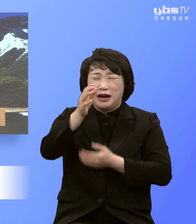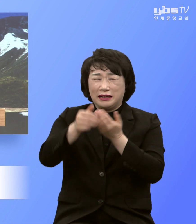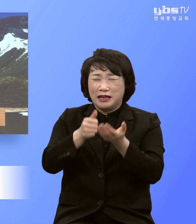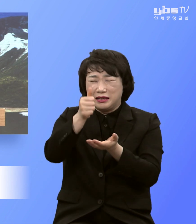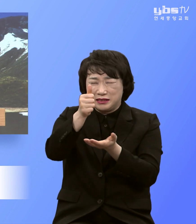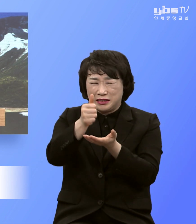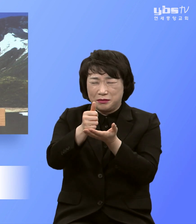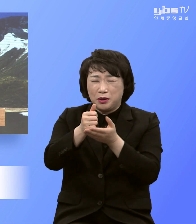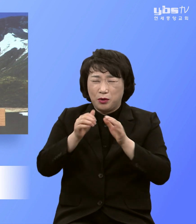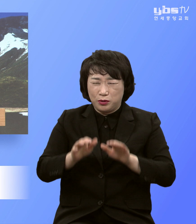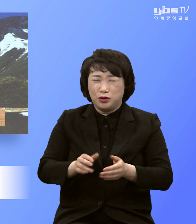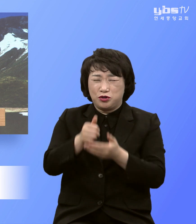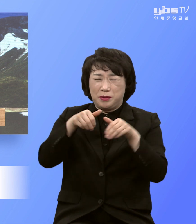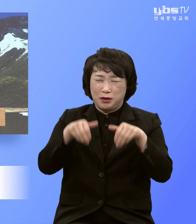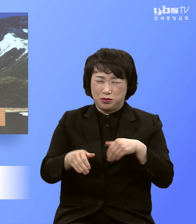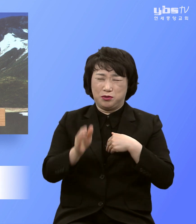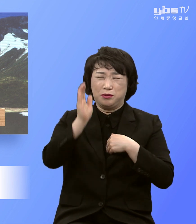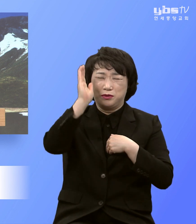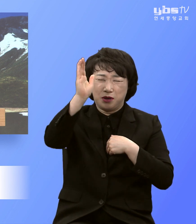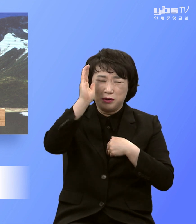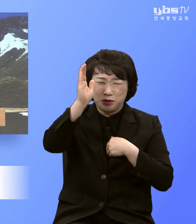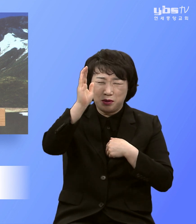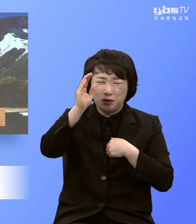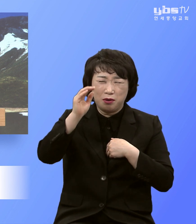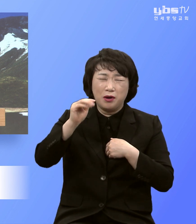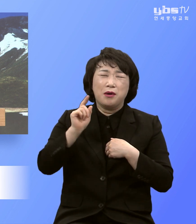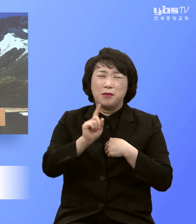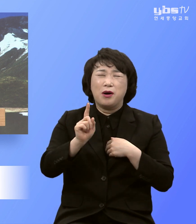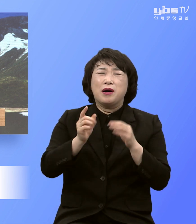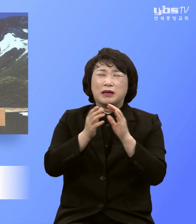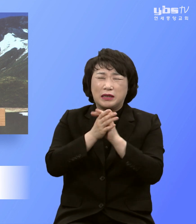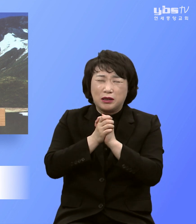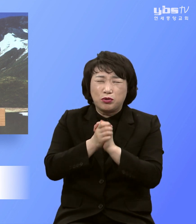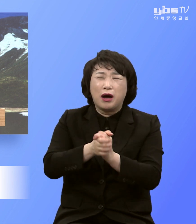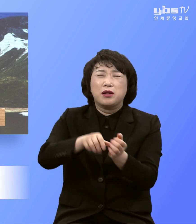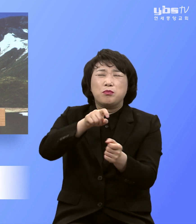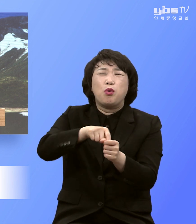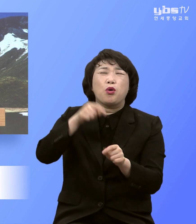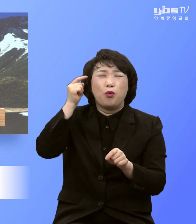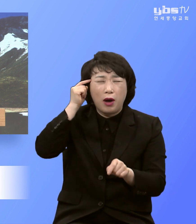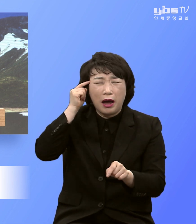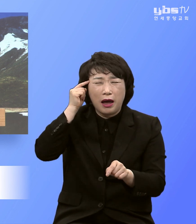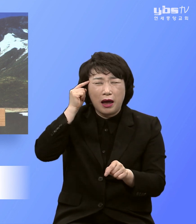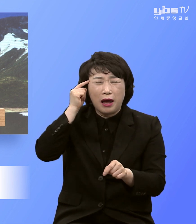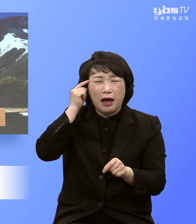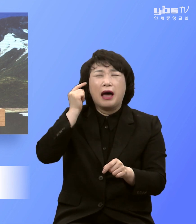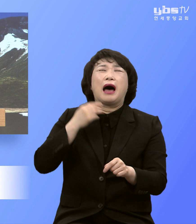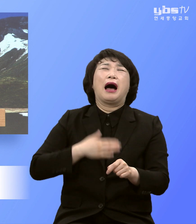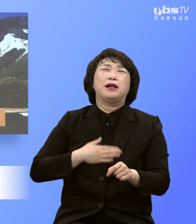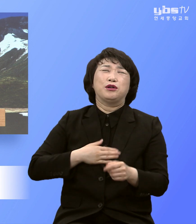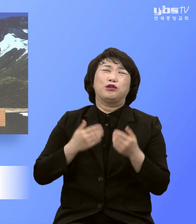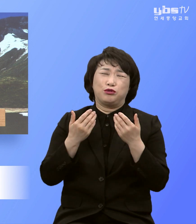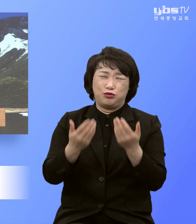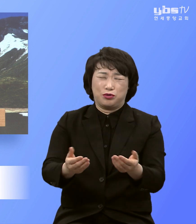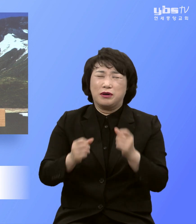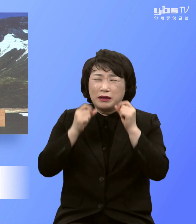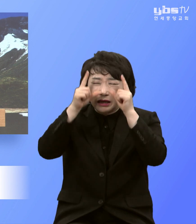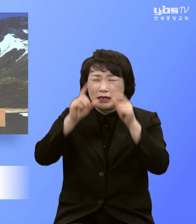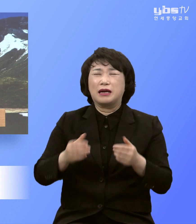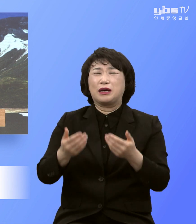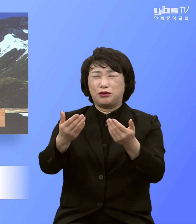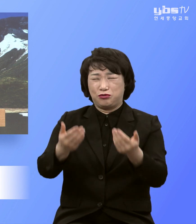하나님께서 주의 종을 통해서 기도를 왜 해야 하는지를 알게 하시고